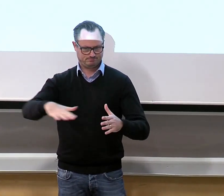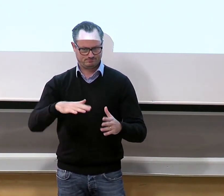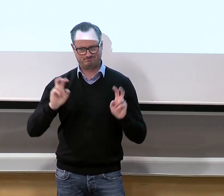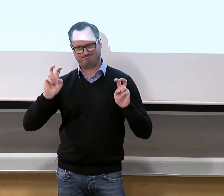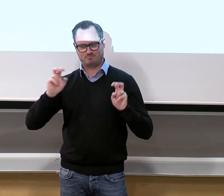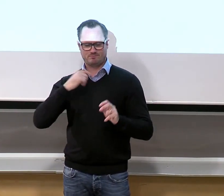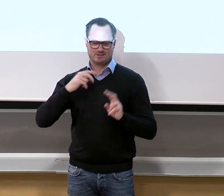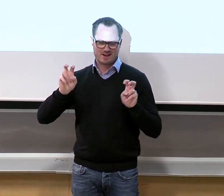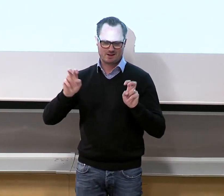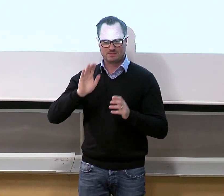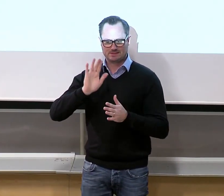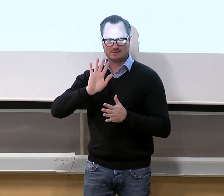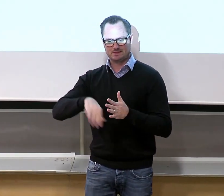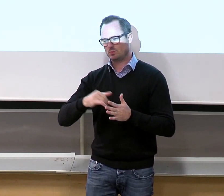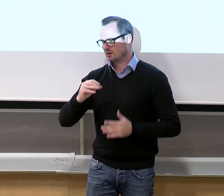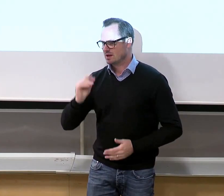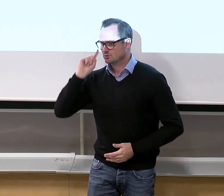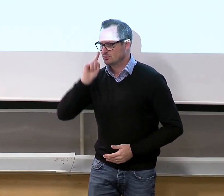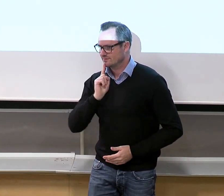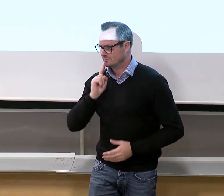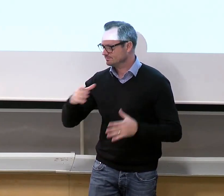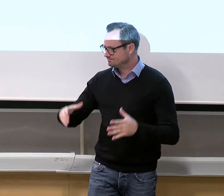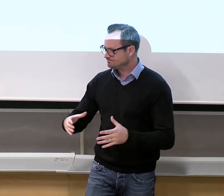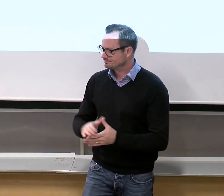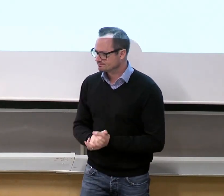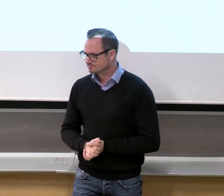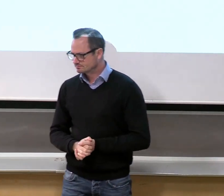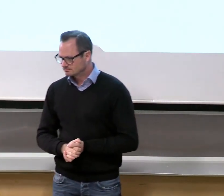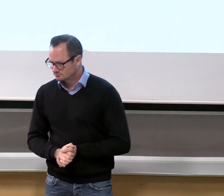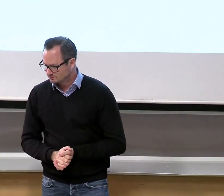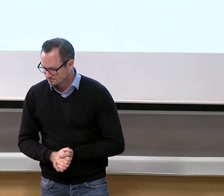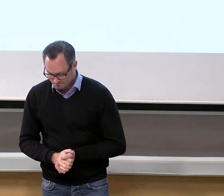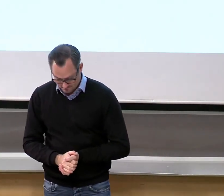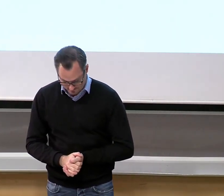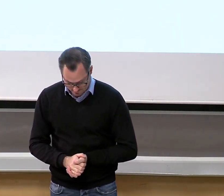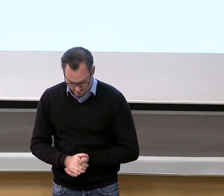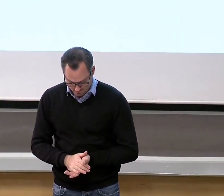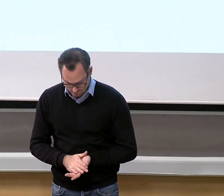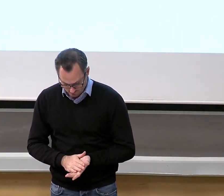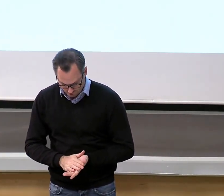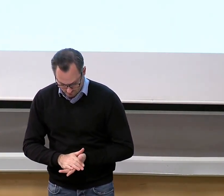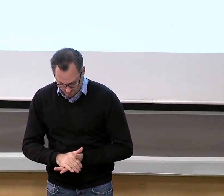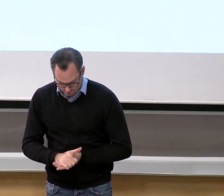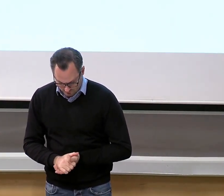Och när man pratar om de här 8 000 till 10 000 så brukar man prata om dem som då använder sig av teckenspråk.